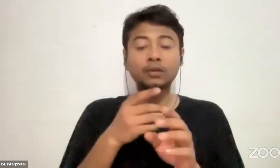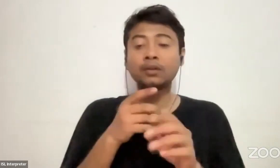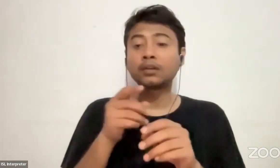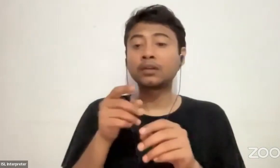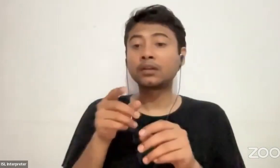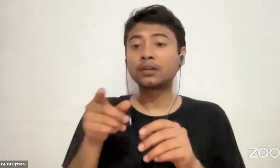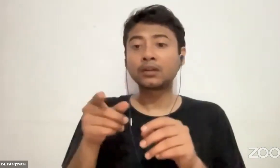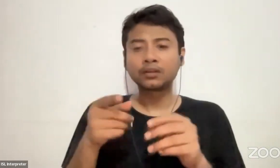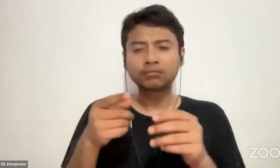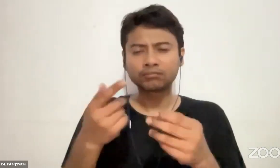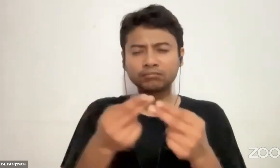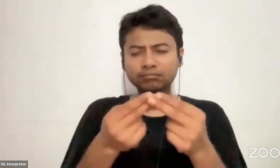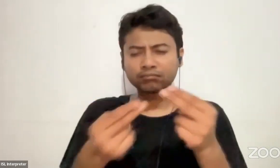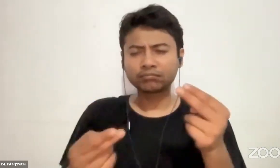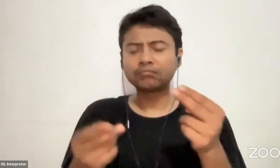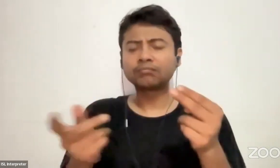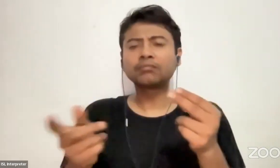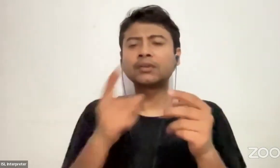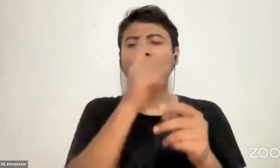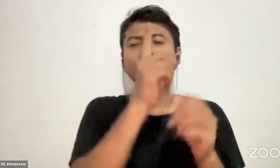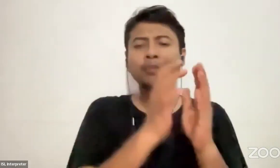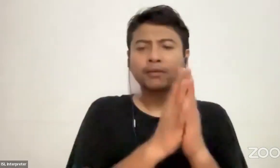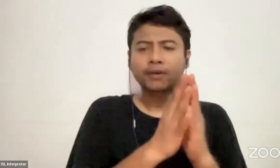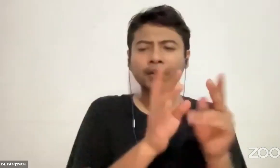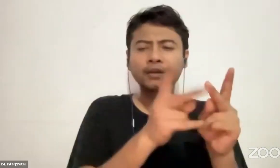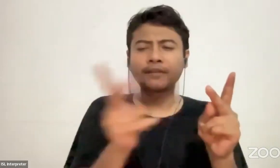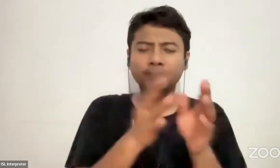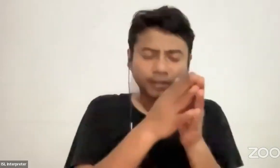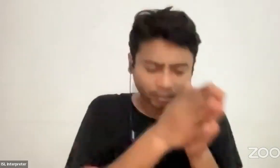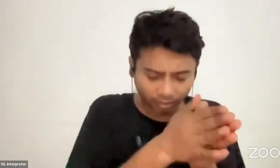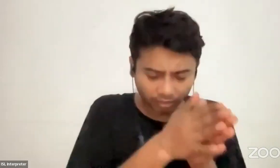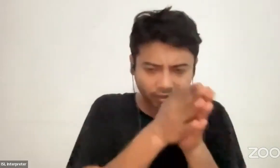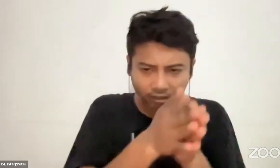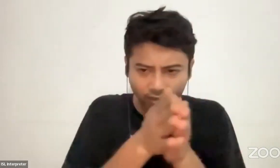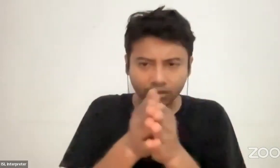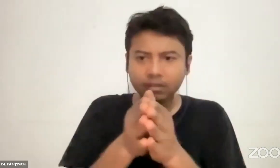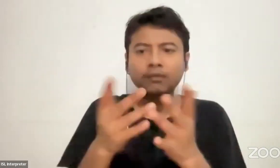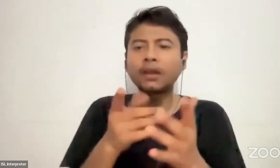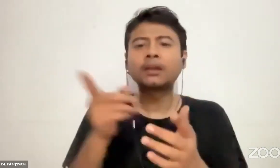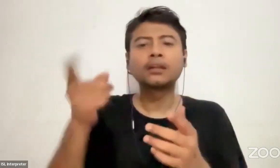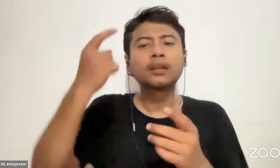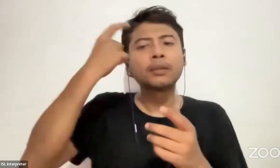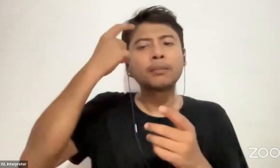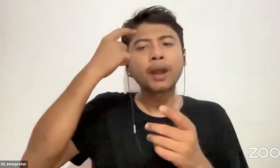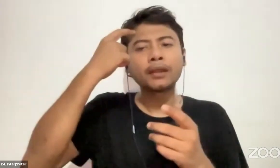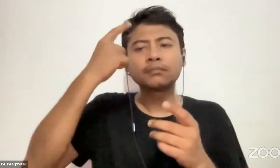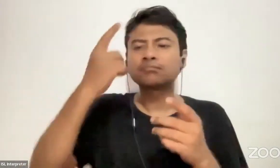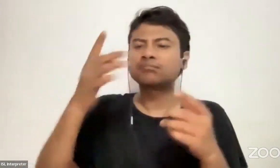द्वारा जो है देवी देवताओं के पास जाते हैं जिनकी बुद्धि हर ली गई है।